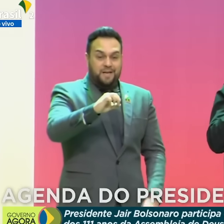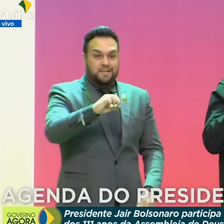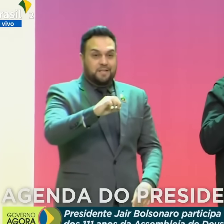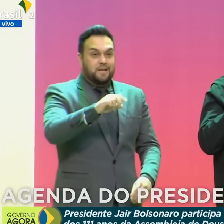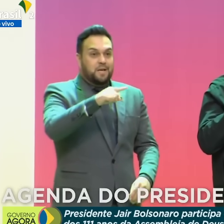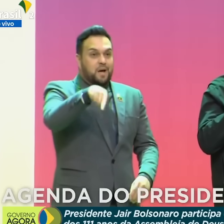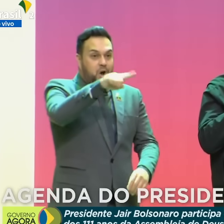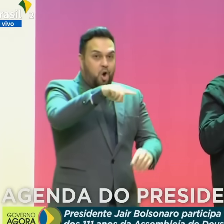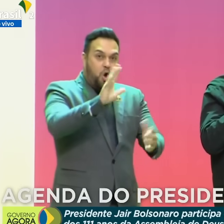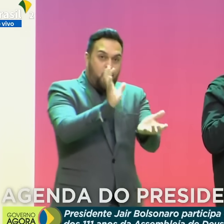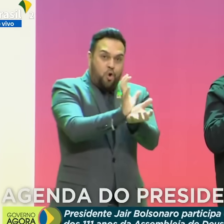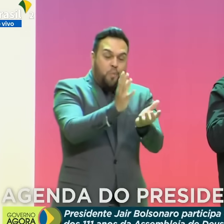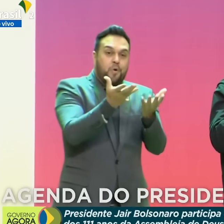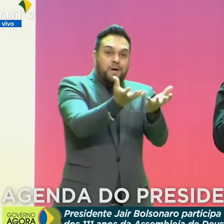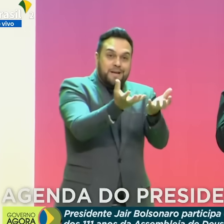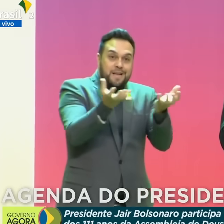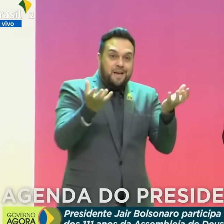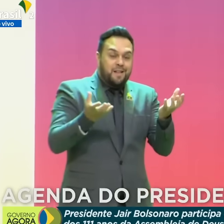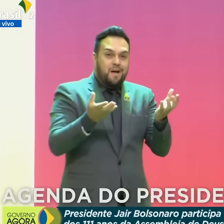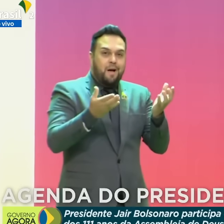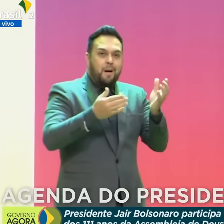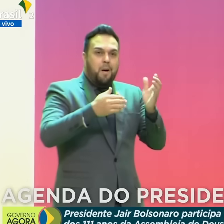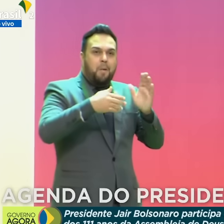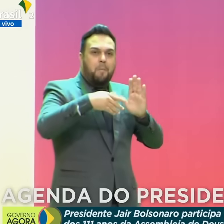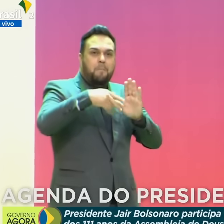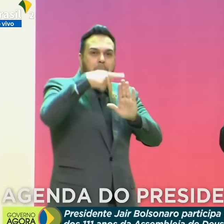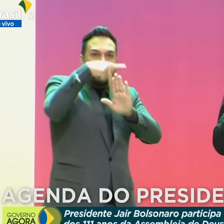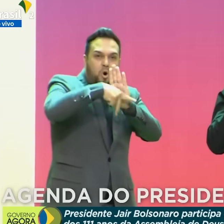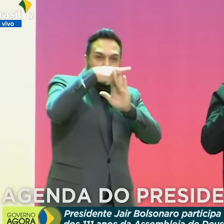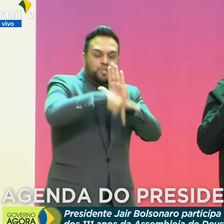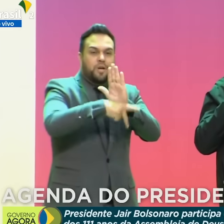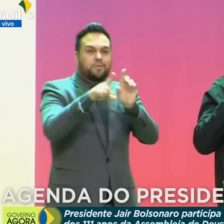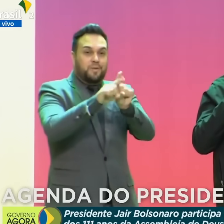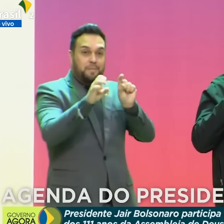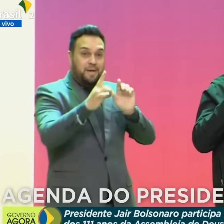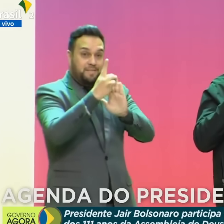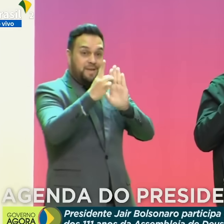projetos, por emendas à Constituição e por decretos,